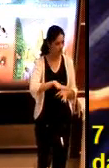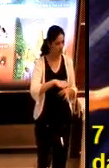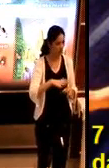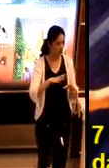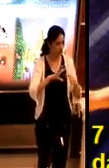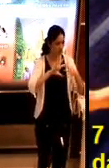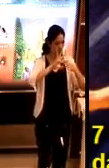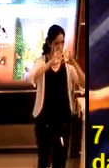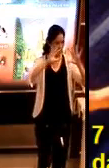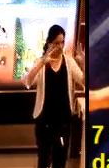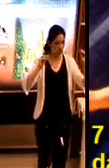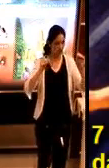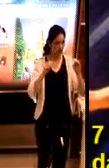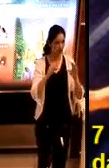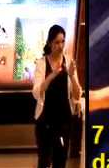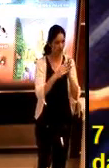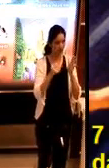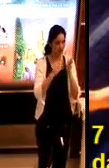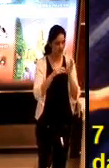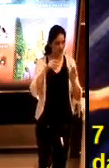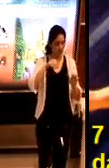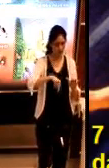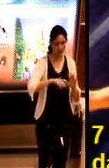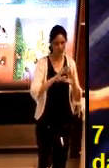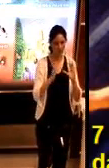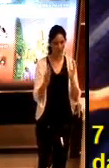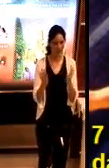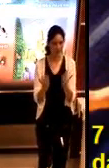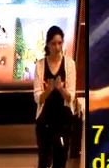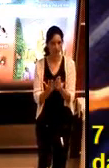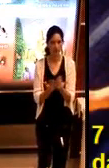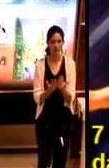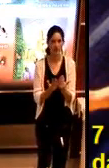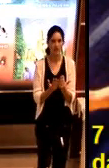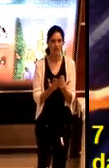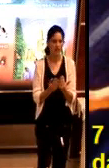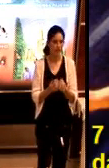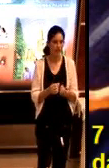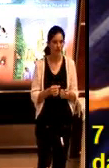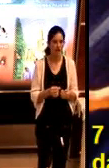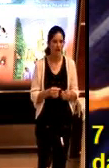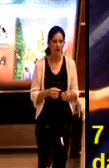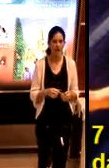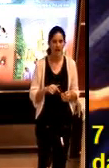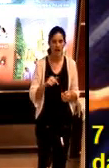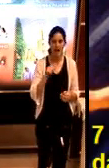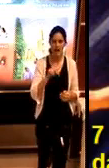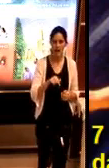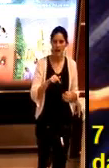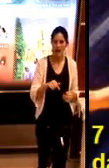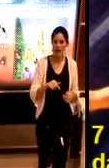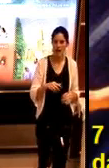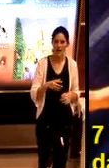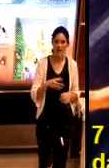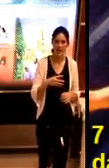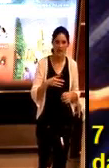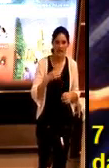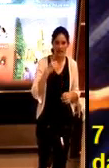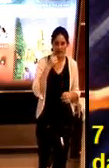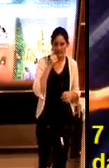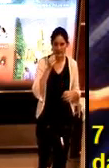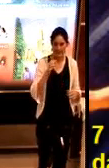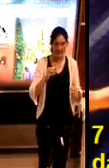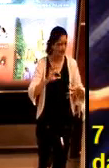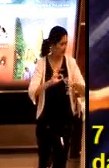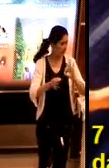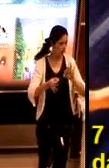cómo estaba Israel en torno a ese santuario, que era símbolo del celestial. Estaban en el Yom Kippur, o sea, examinando sus vidas.